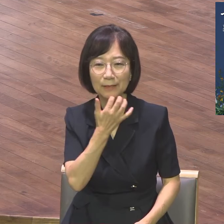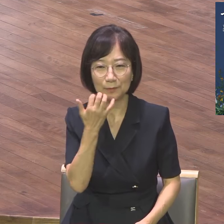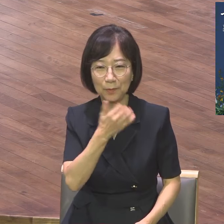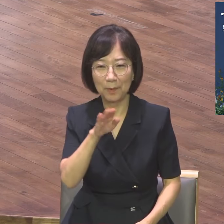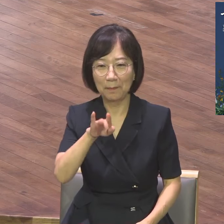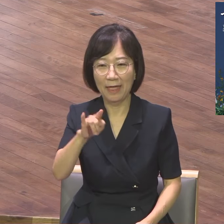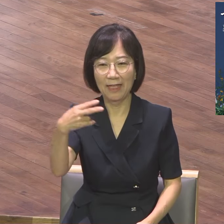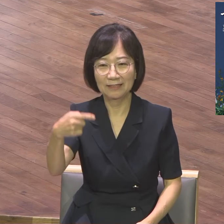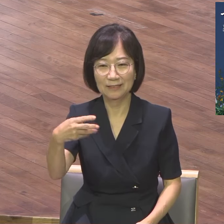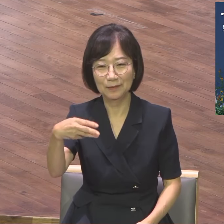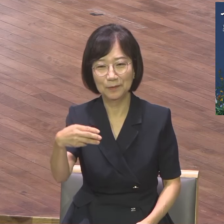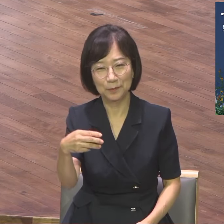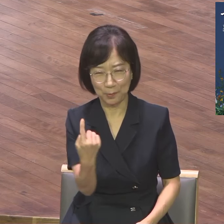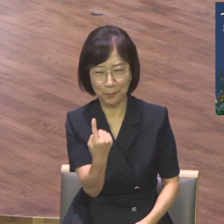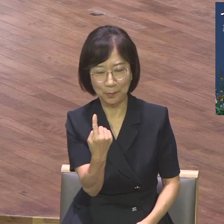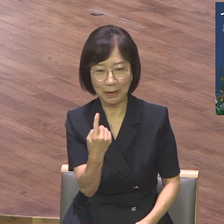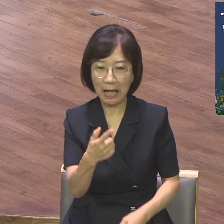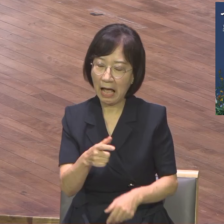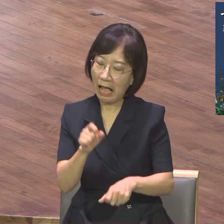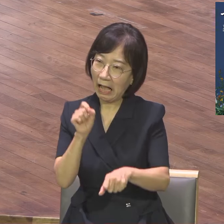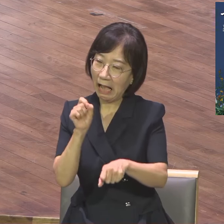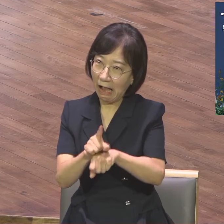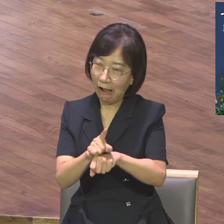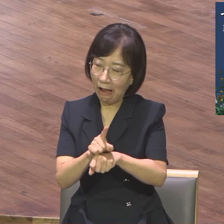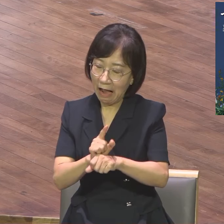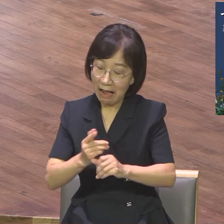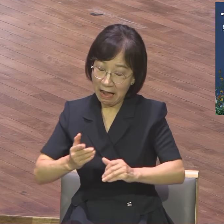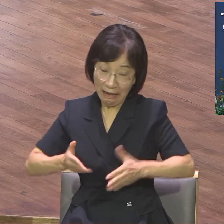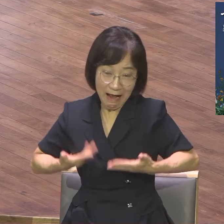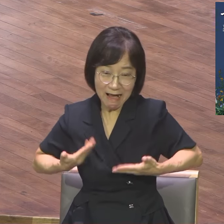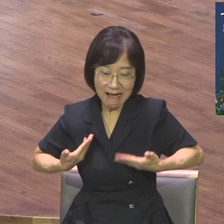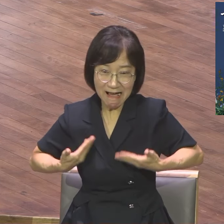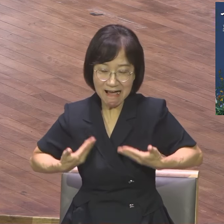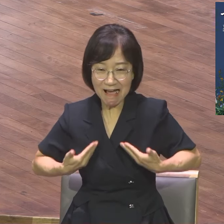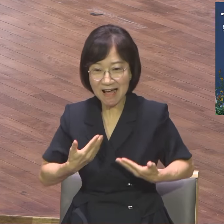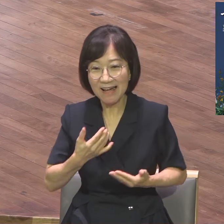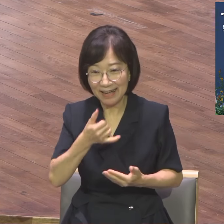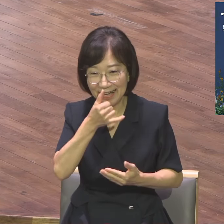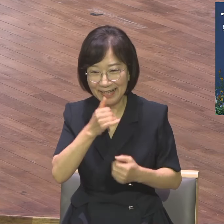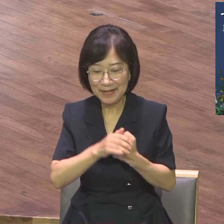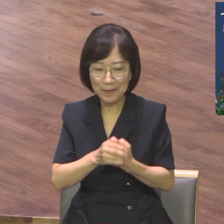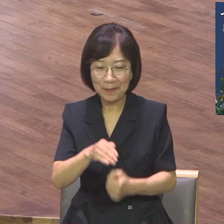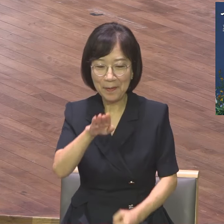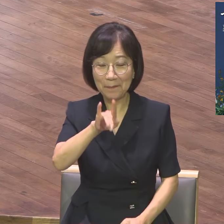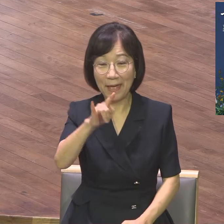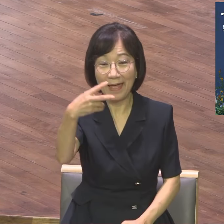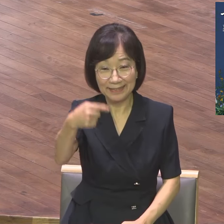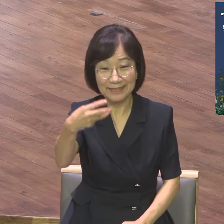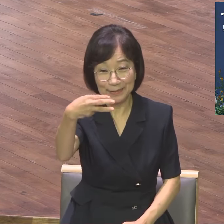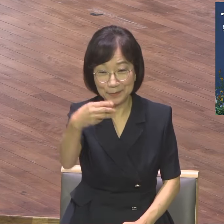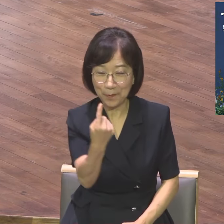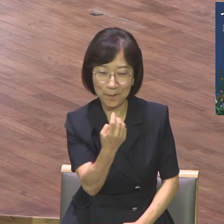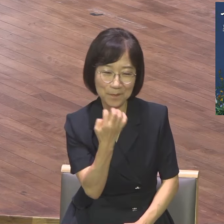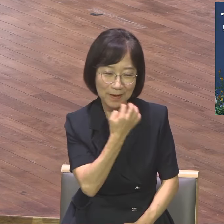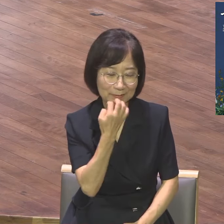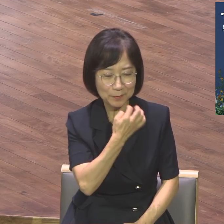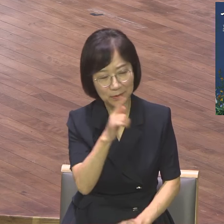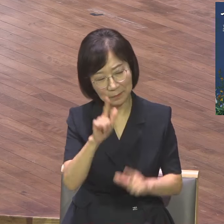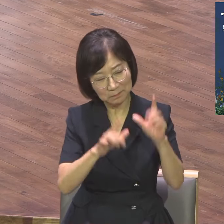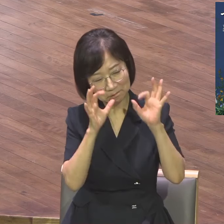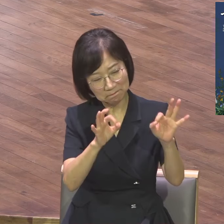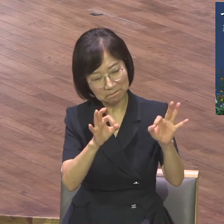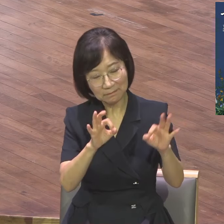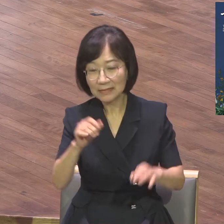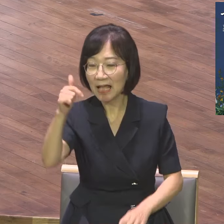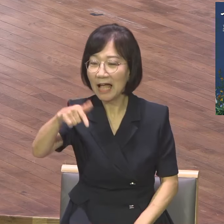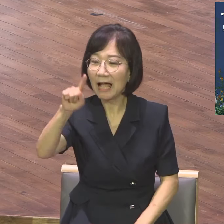베드로는 참으로 좌충우돌하는 사람이지요. 이런 베드로를 가리켜서 마치 갈릴리 바다와 같은 사람이다